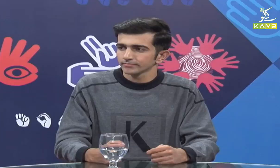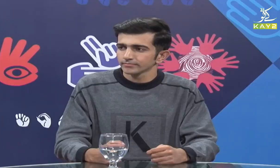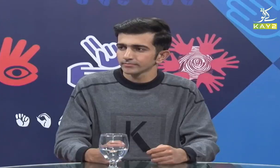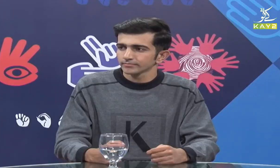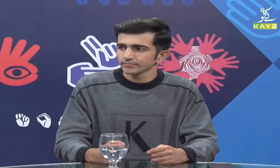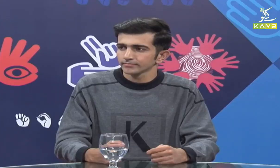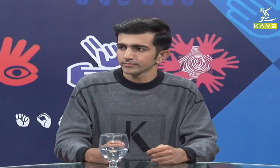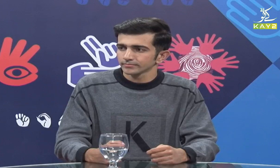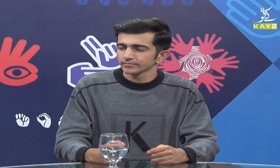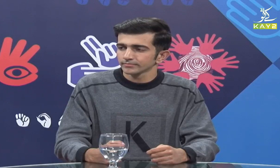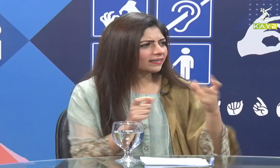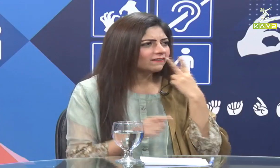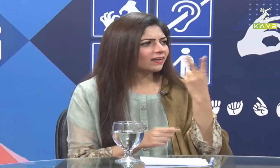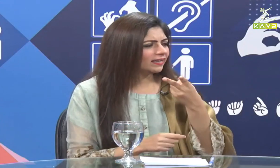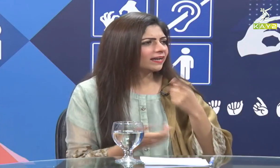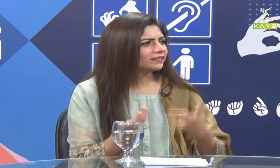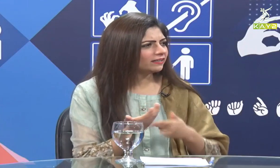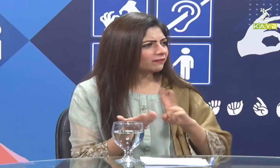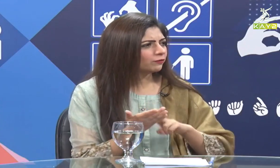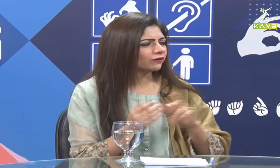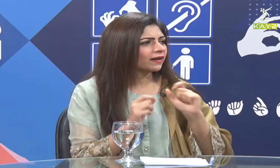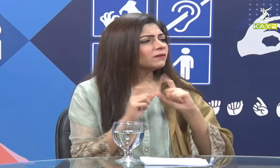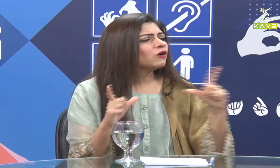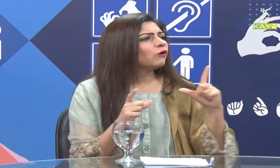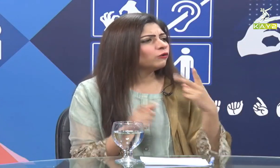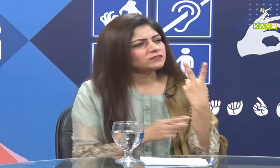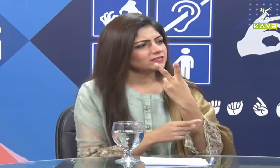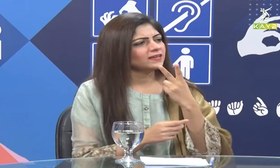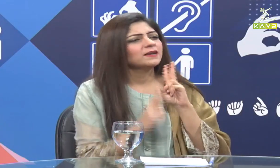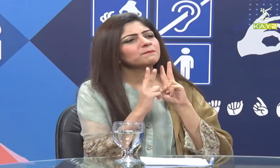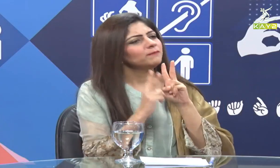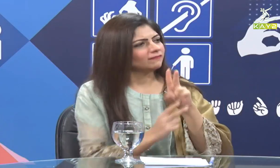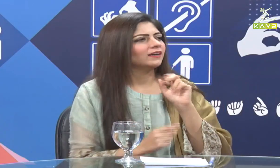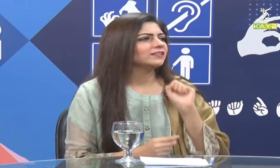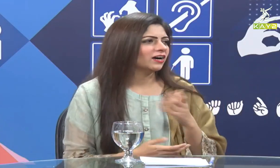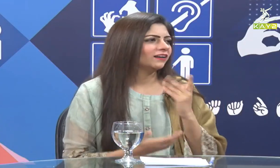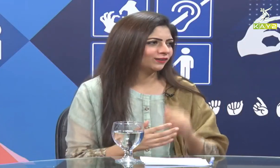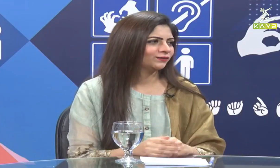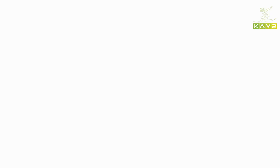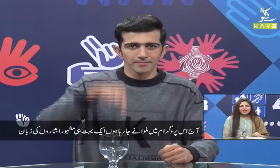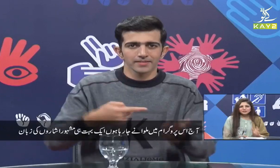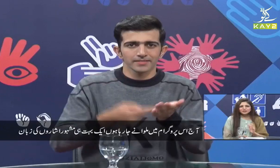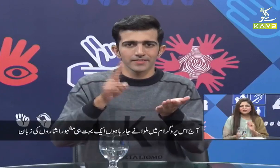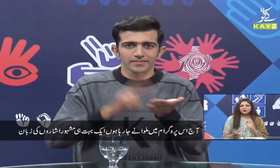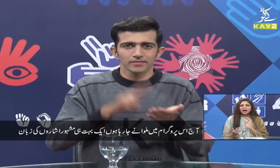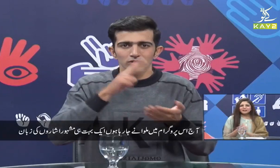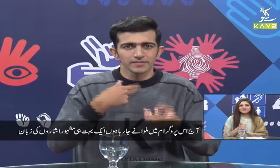हमारे जो देखने वाले हैं टीवी प्रोग्राम उनसे मिलवाने जा रही हूँ। अच्छा, तो आज इस